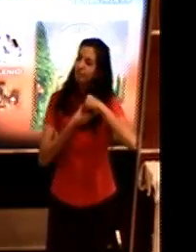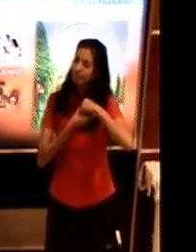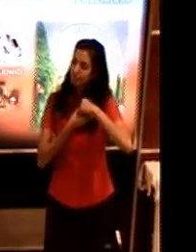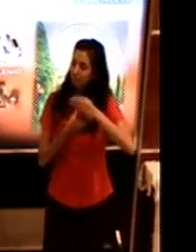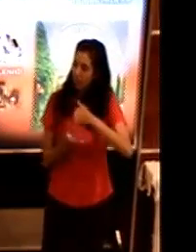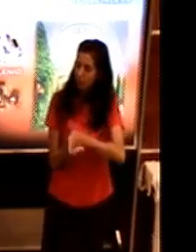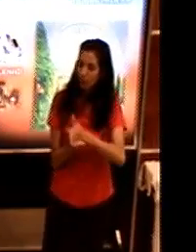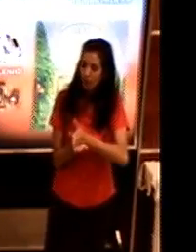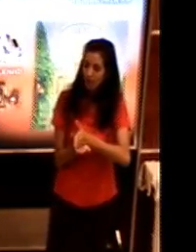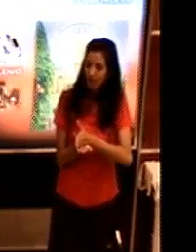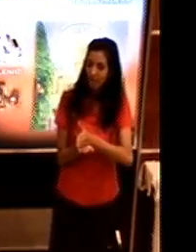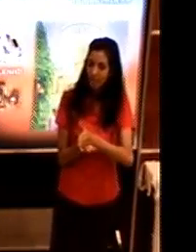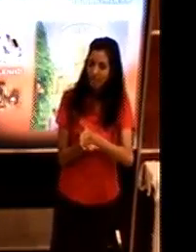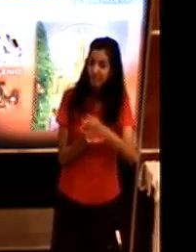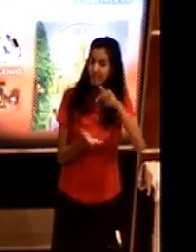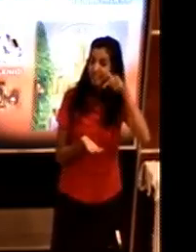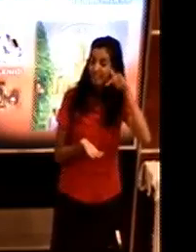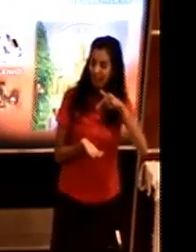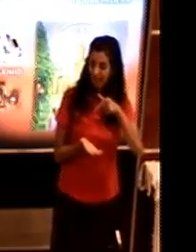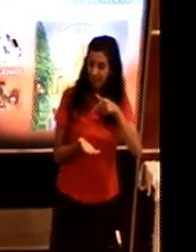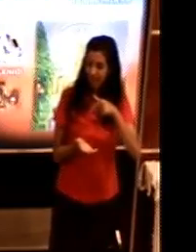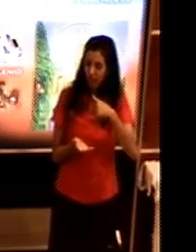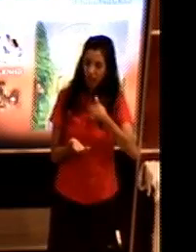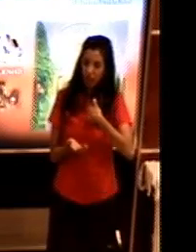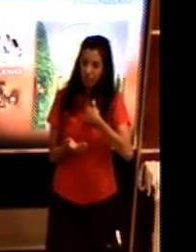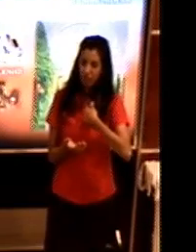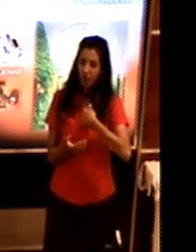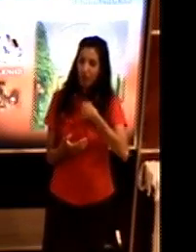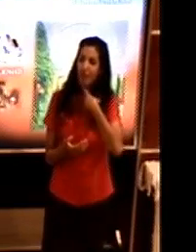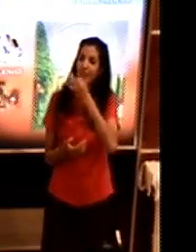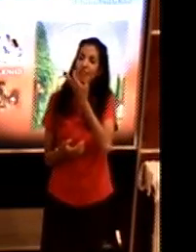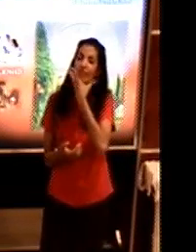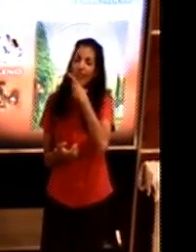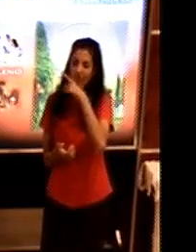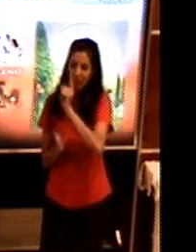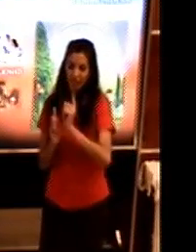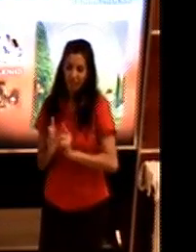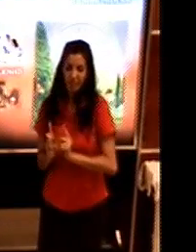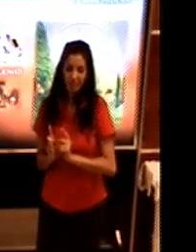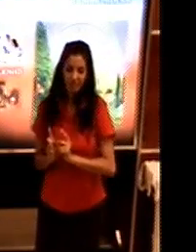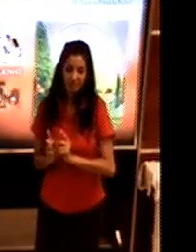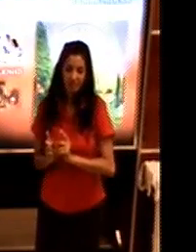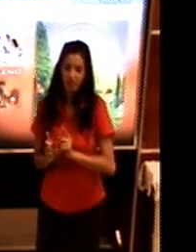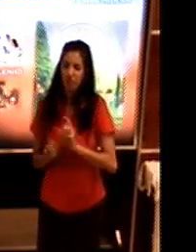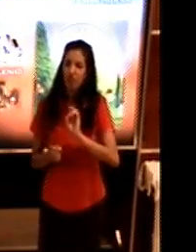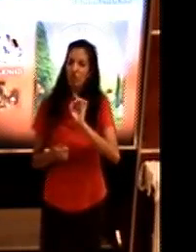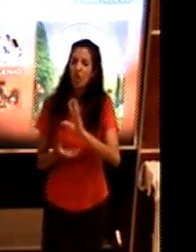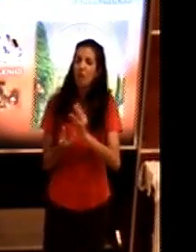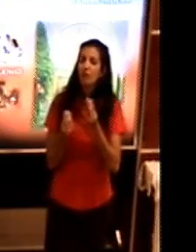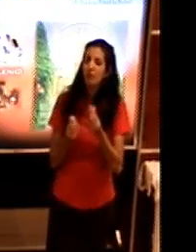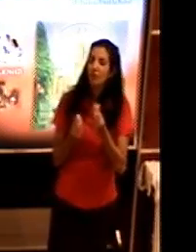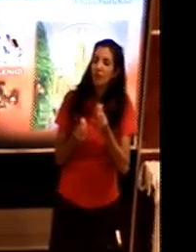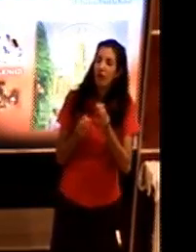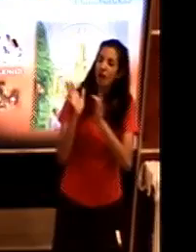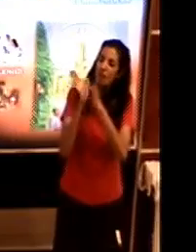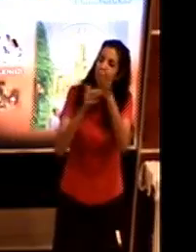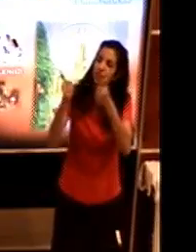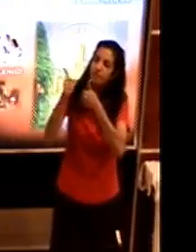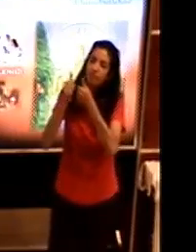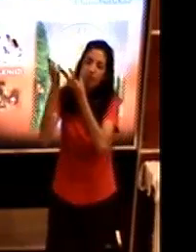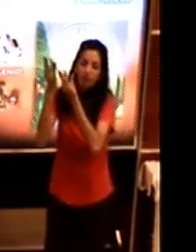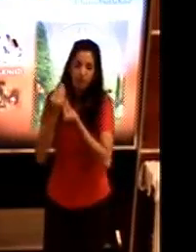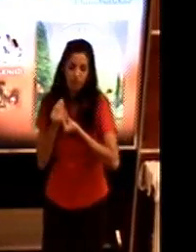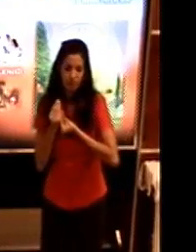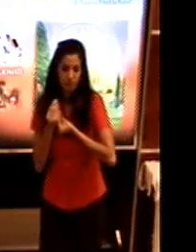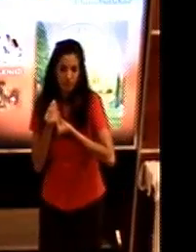hermanos, entonces, ¿verdad?, soy un hijo de Dios. Solamente a través de Cristo es posible esto, tanto